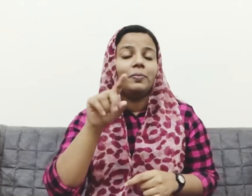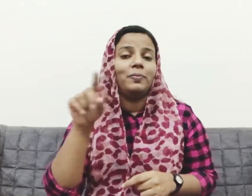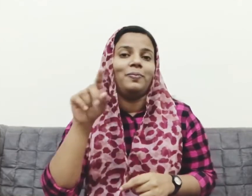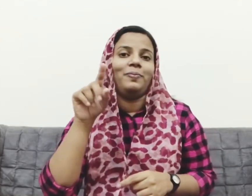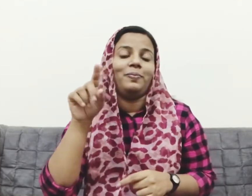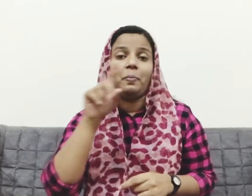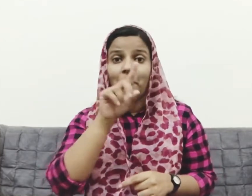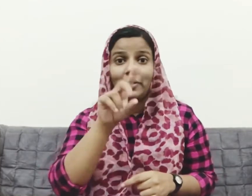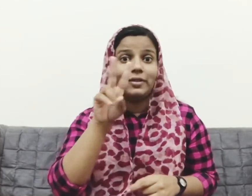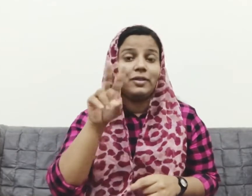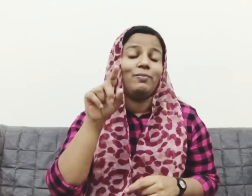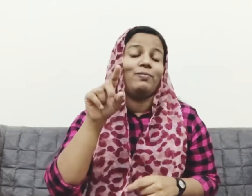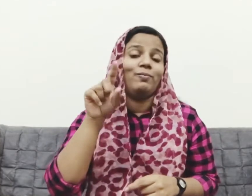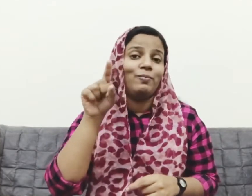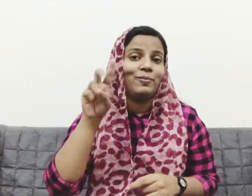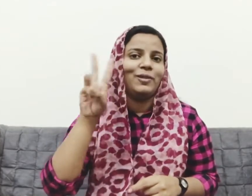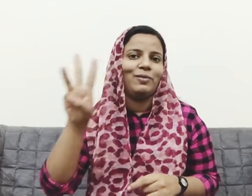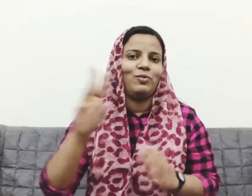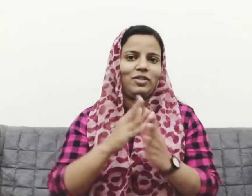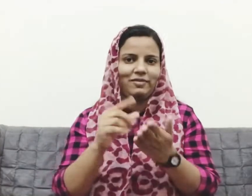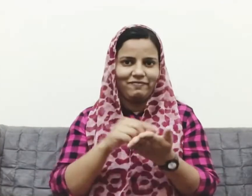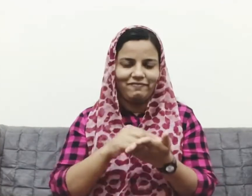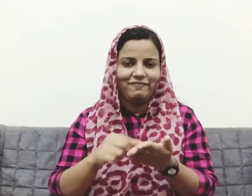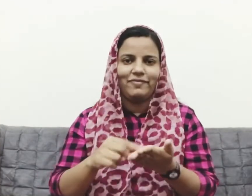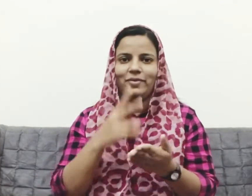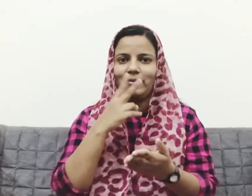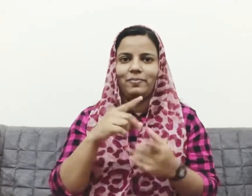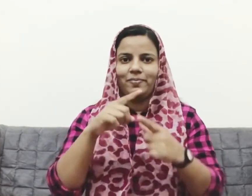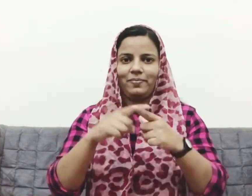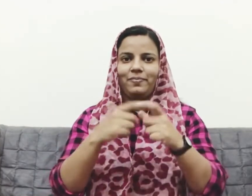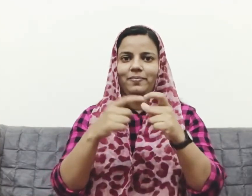11-ും 12-ും 11-ും 13-ും വാക്യങ്ങളാണ് ഈ പ്രഭാതി ധ്യാനിക്കുവാനായിട്ട് ആഗ്രഹിക്കുന്നത്. ജെറമ്യ